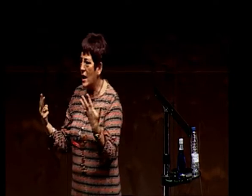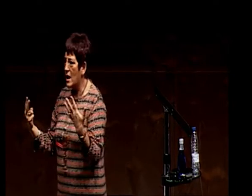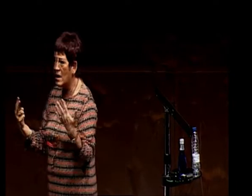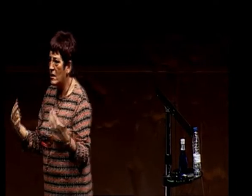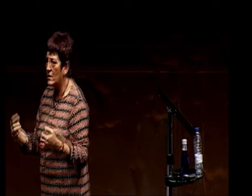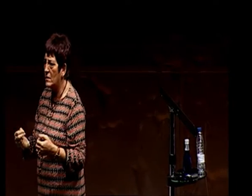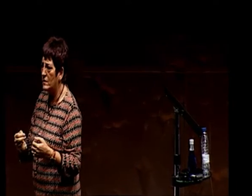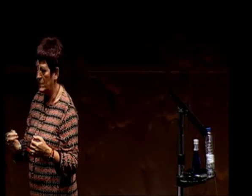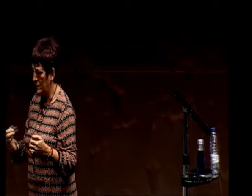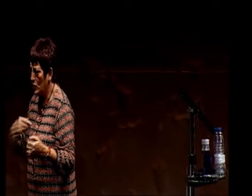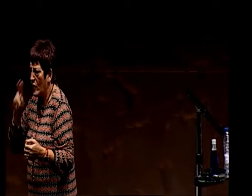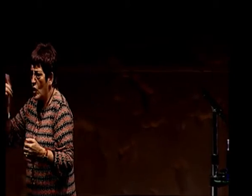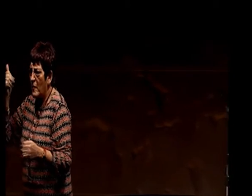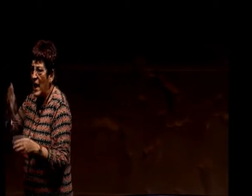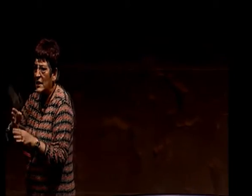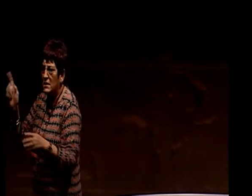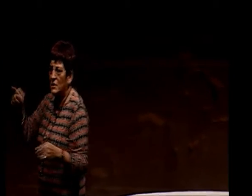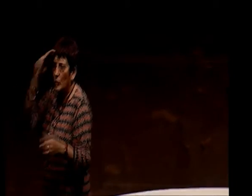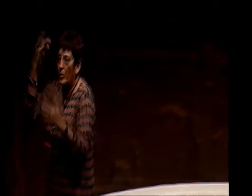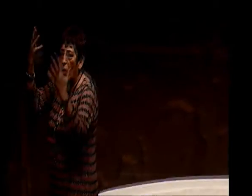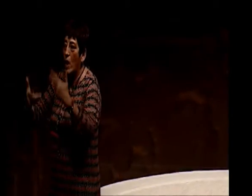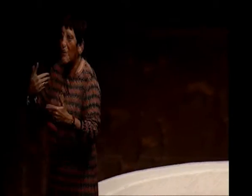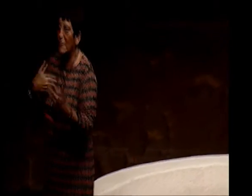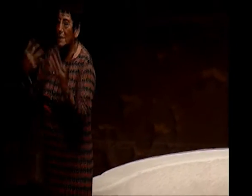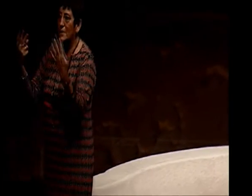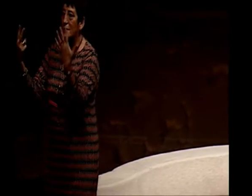personas separ por un pel